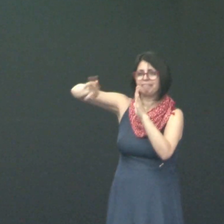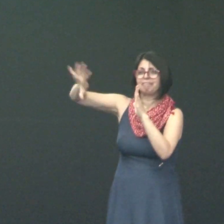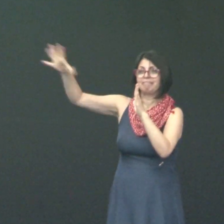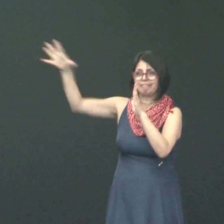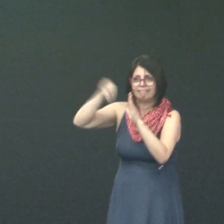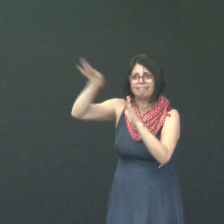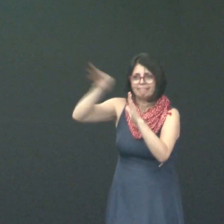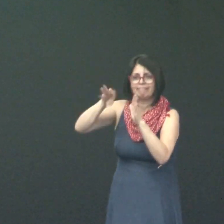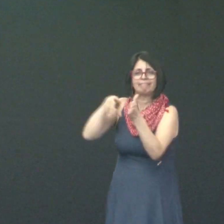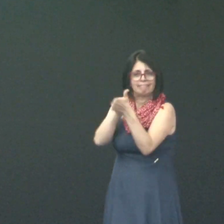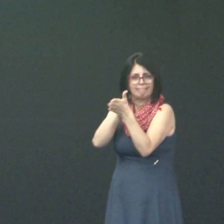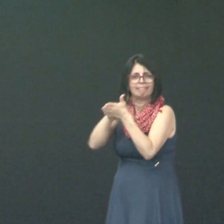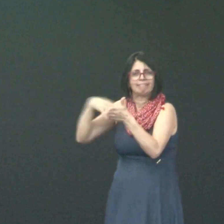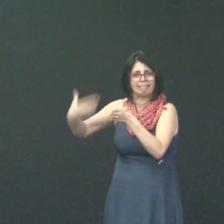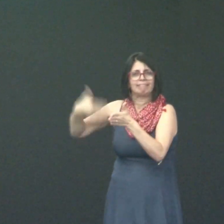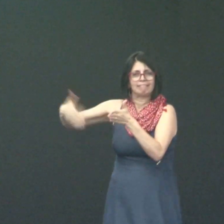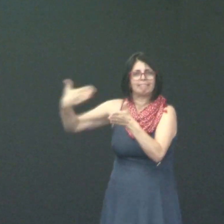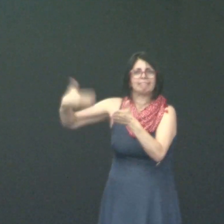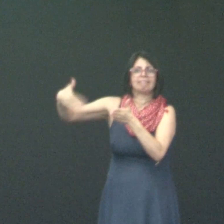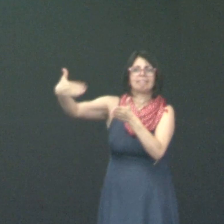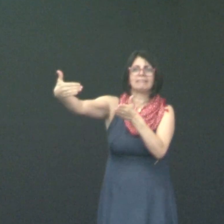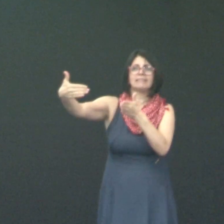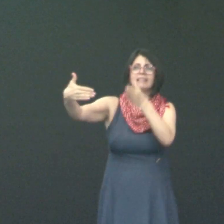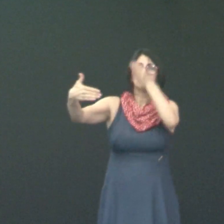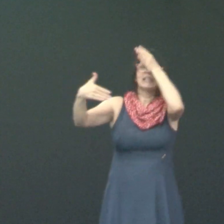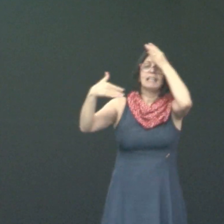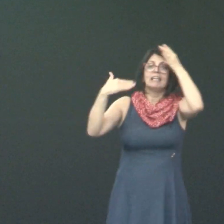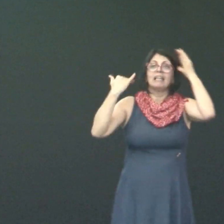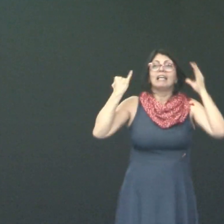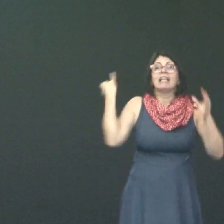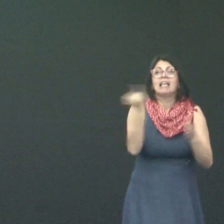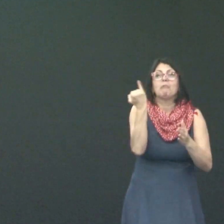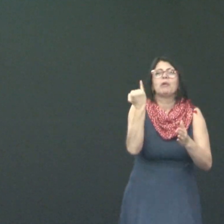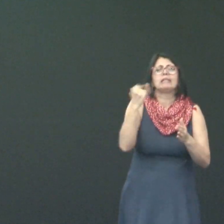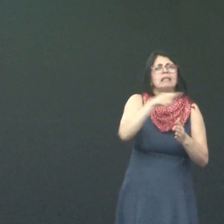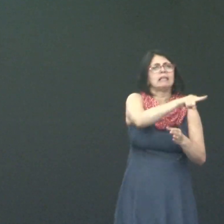com a gravação, várias possibilidades de uso desse mesmo sinal.